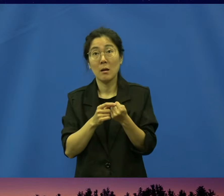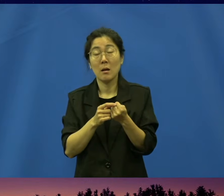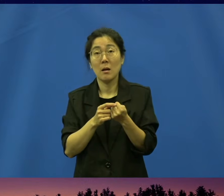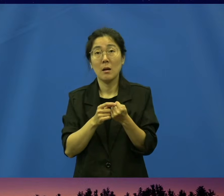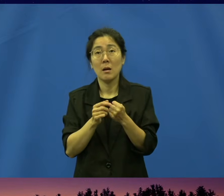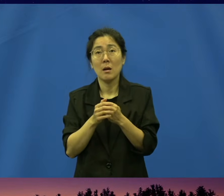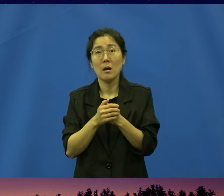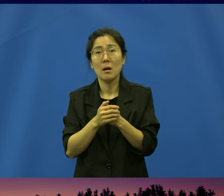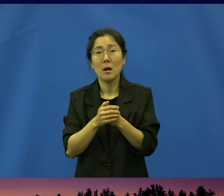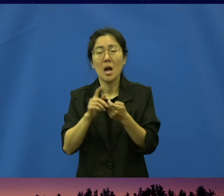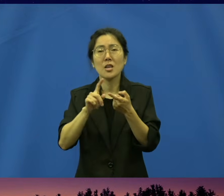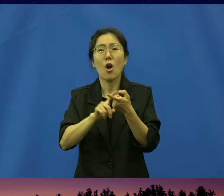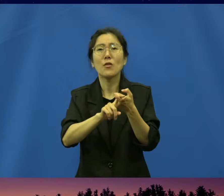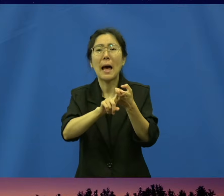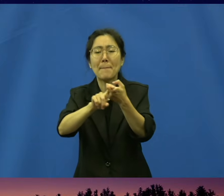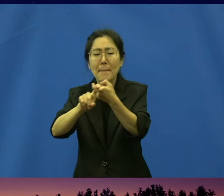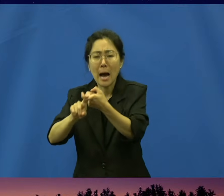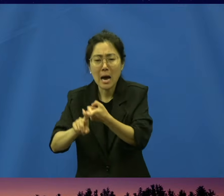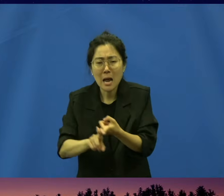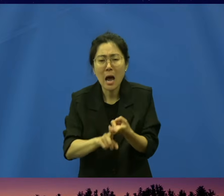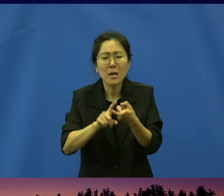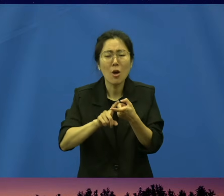것이 연합하라는 것이었습니다.